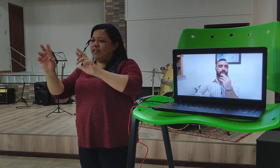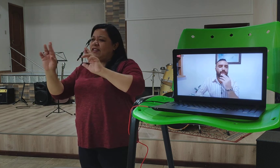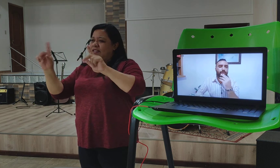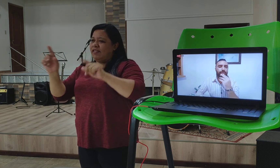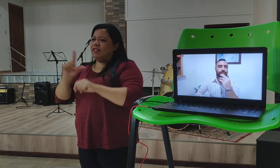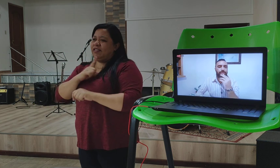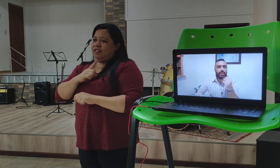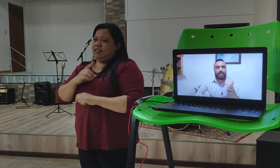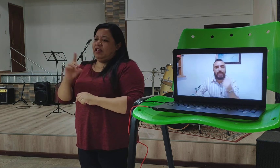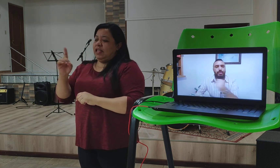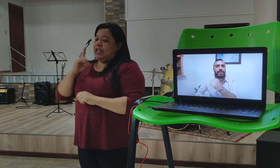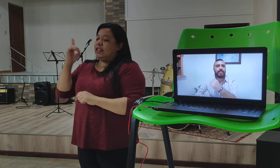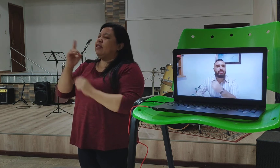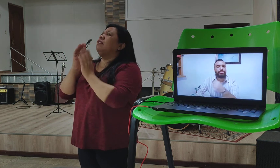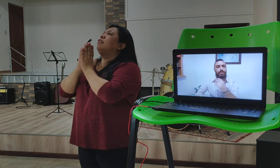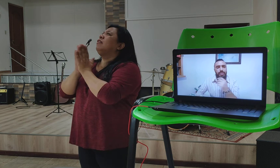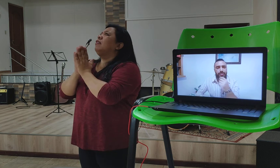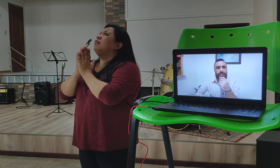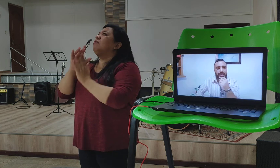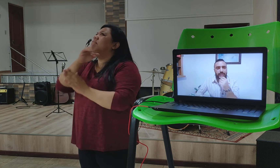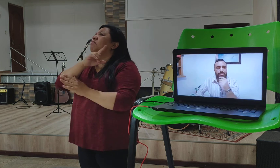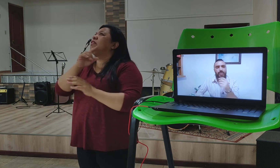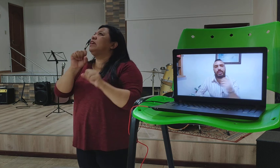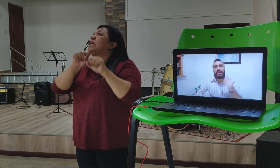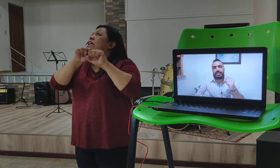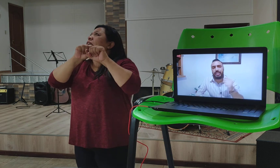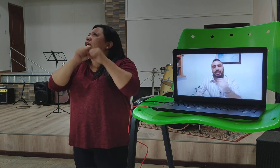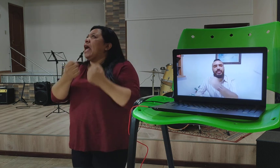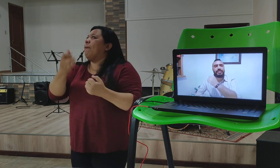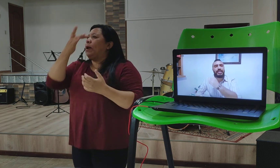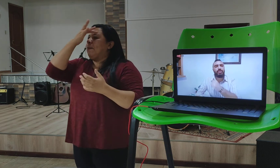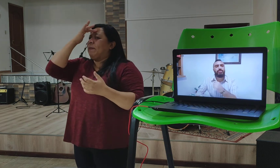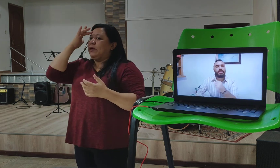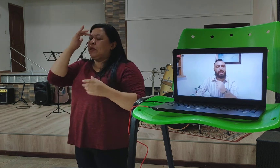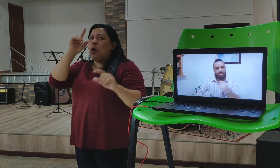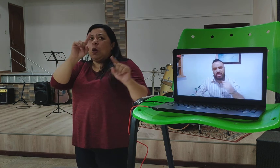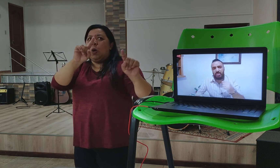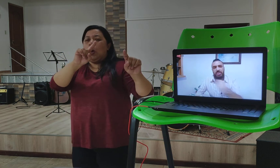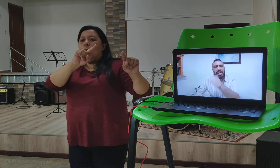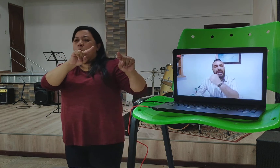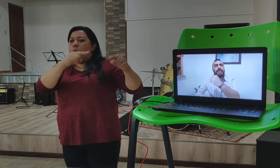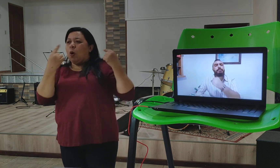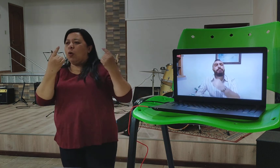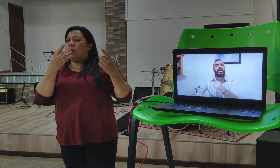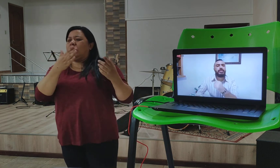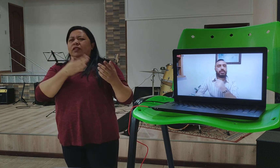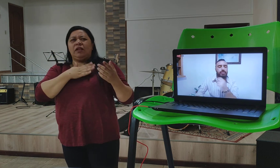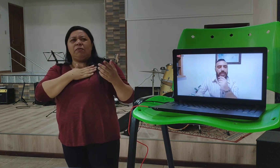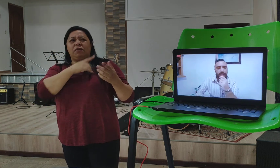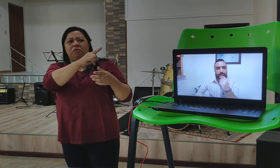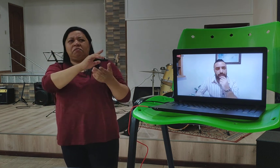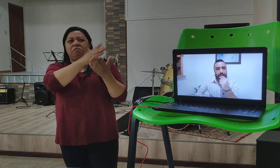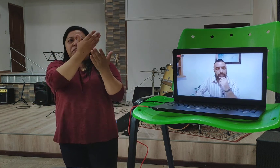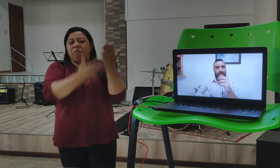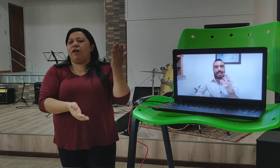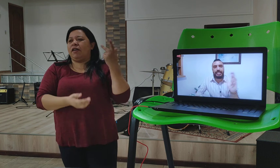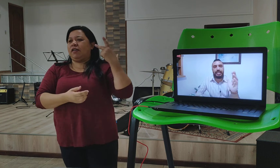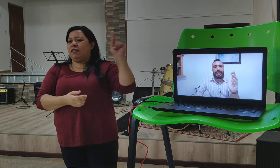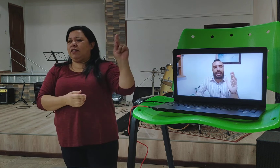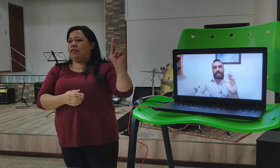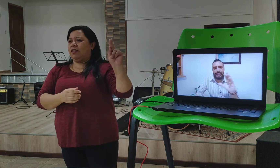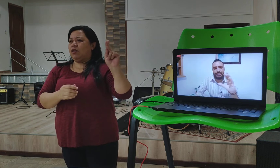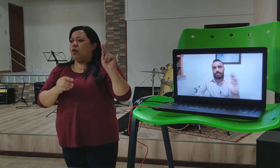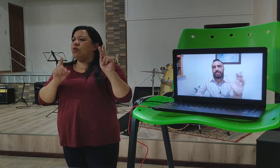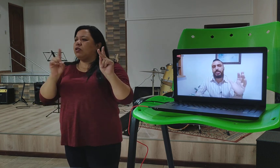é um dos que ora falando: Senhor, quebra o queixo dos meus adversários. Senhor, se eles se levantarem contra mim, que o Senhor arrebente com eles. Então